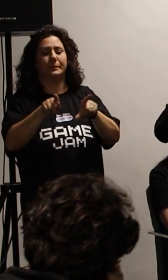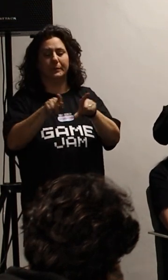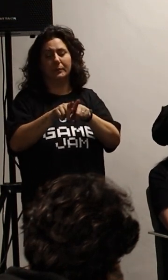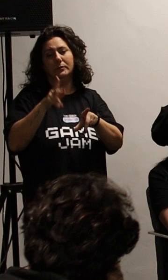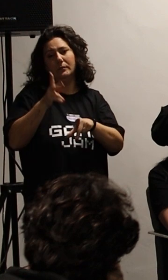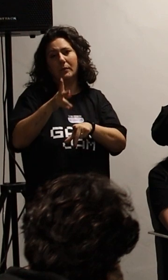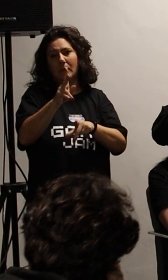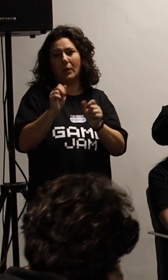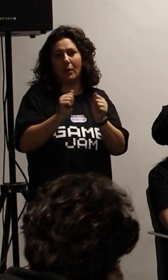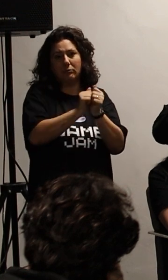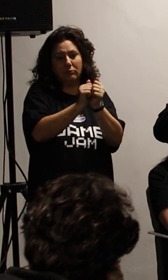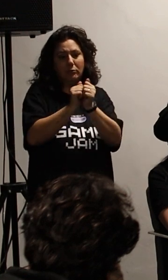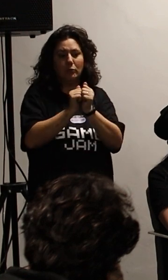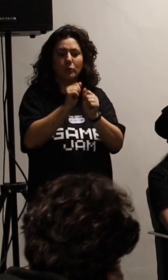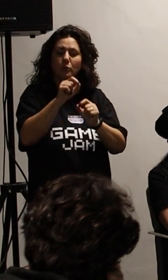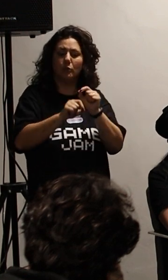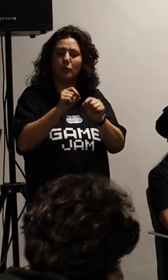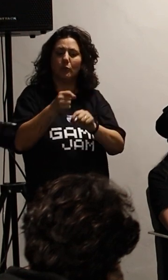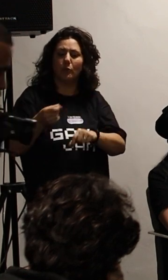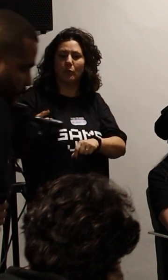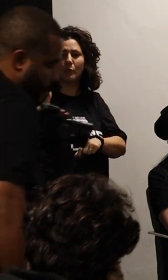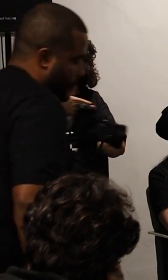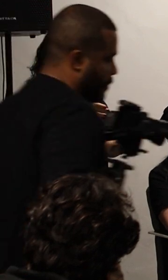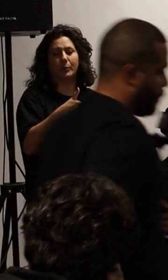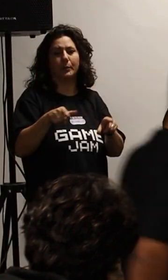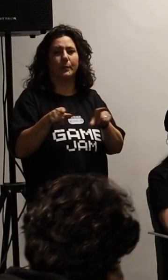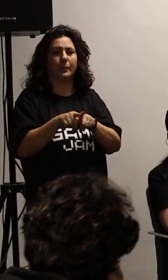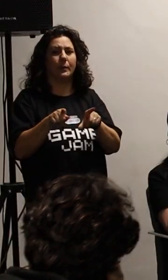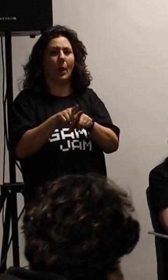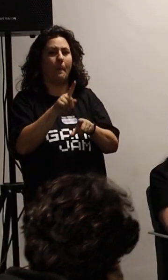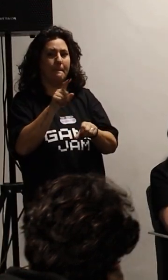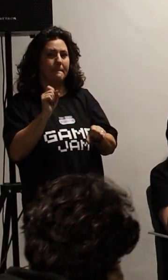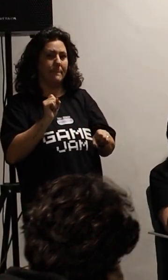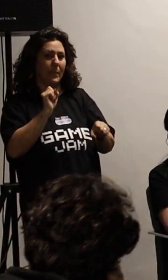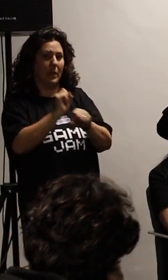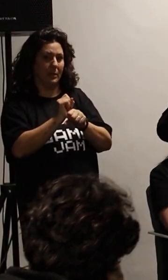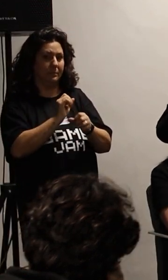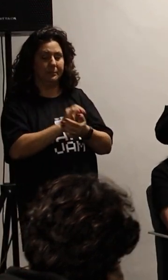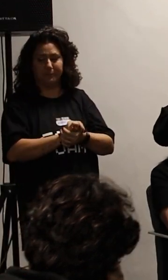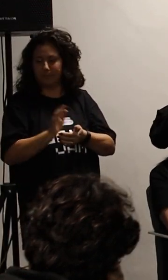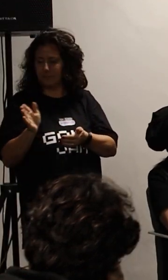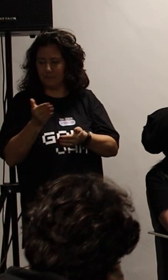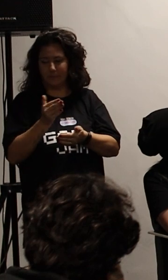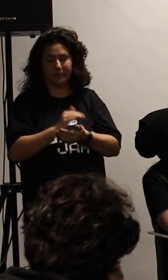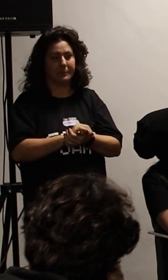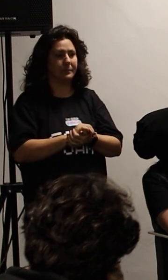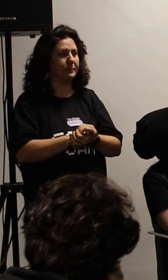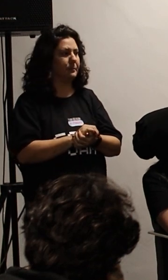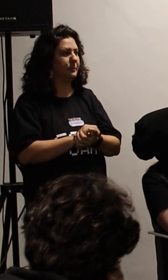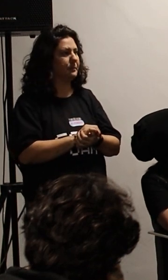sempre ali se atualizando, não parar, né? Próximo.